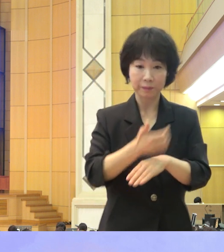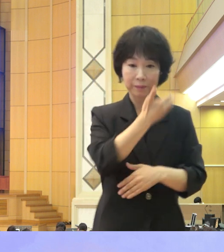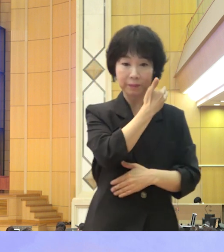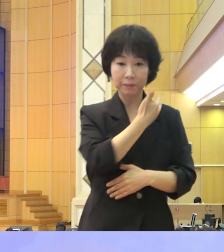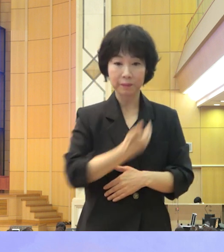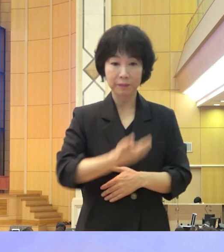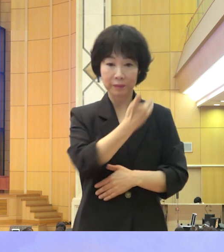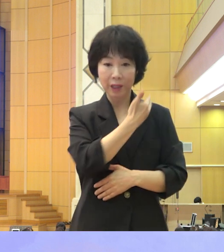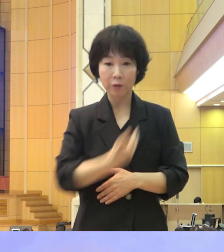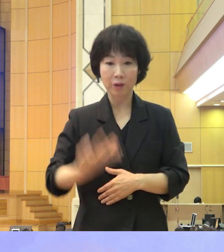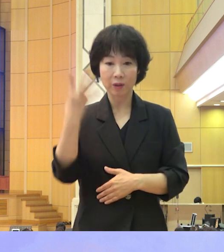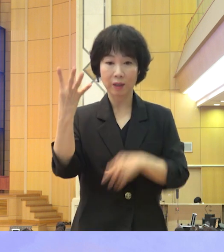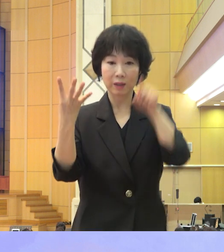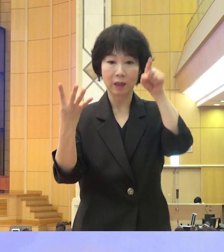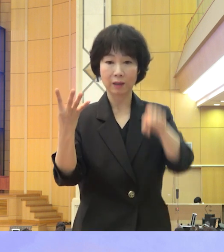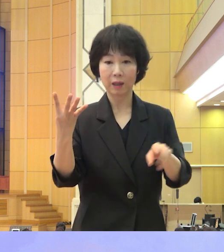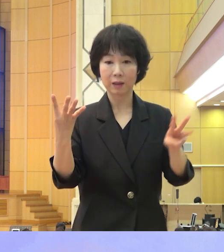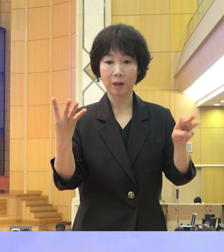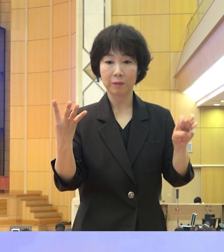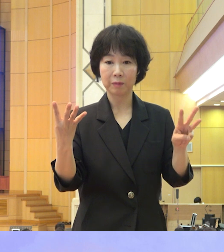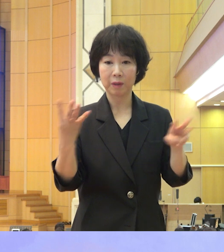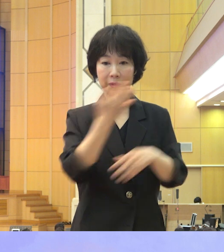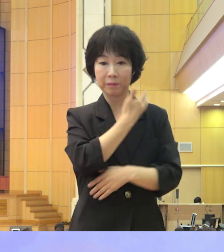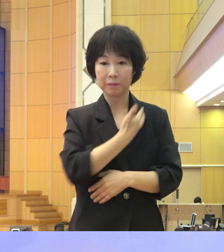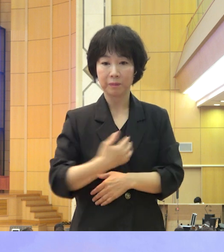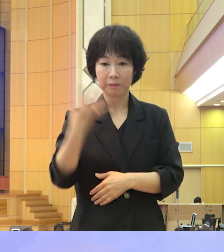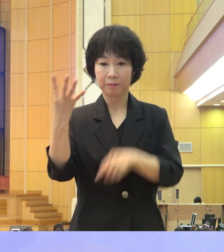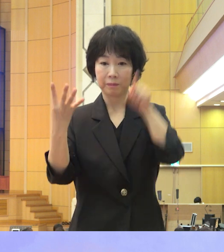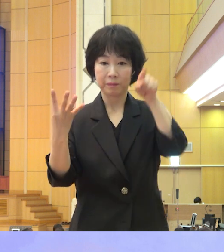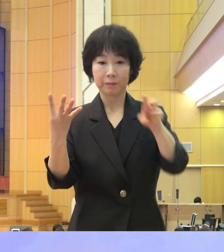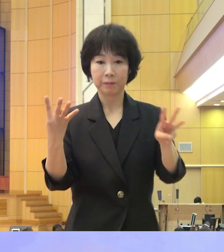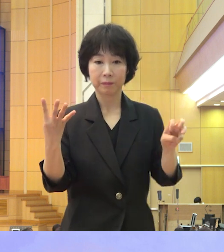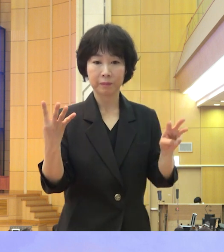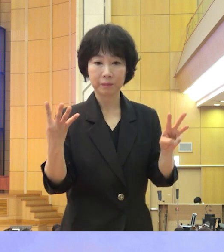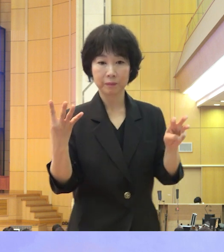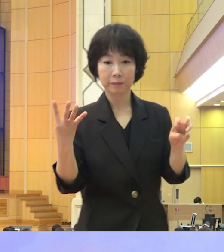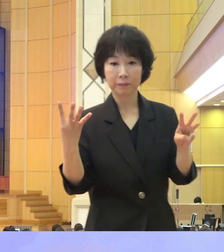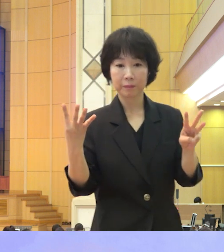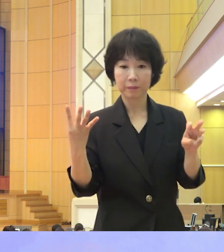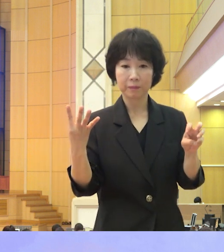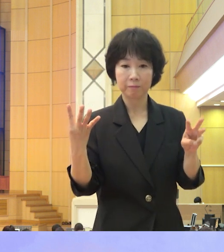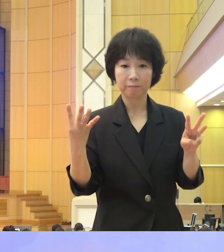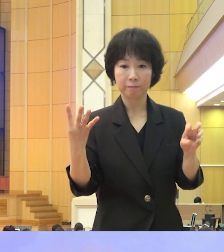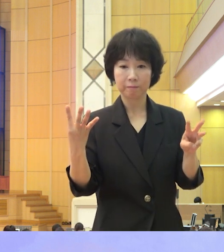행전 4장 33절 찾고 여러분들에게 아주